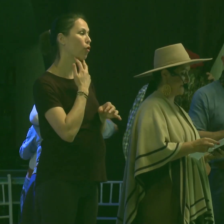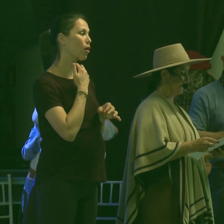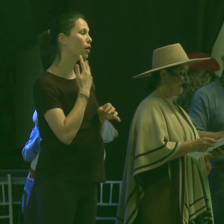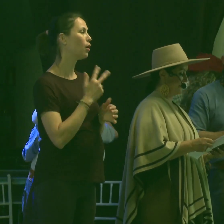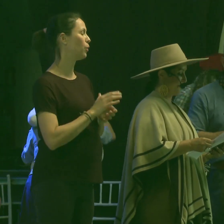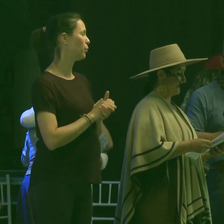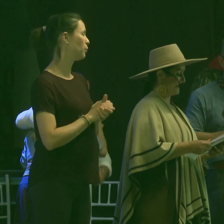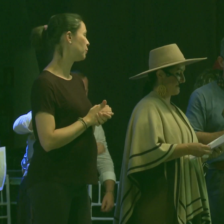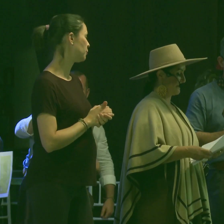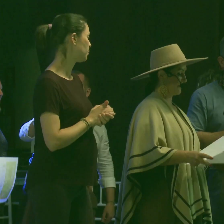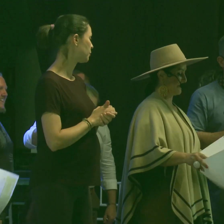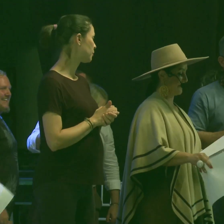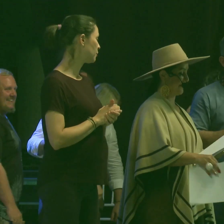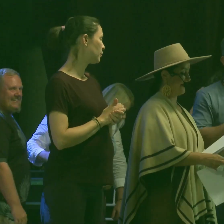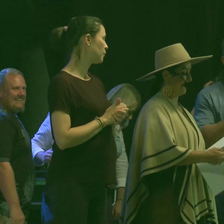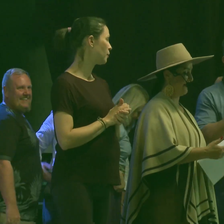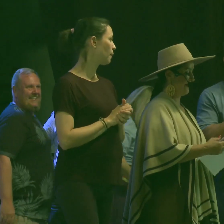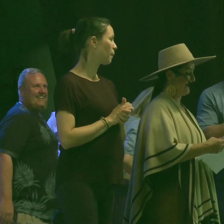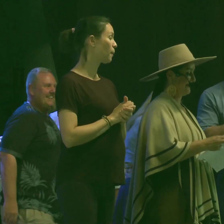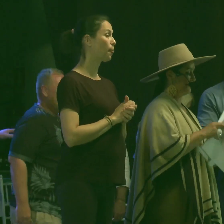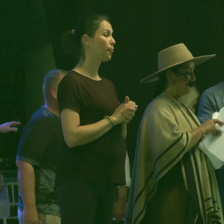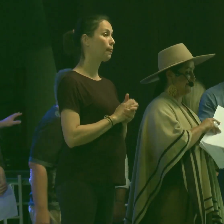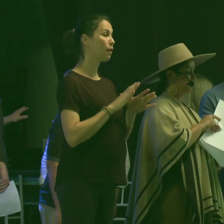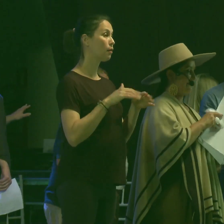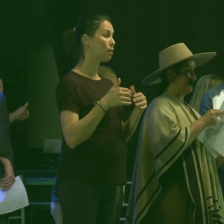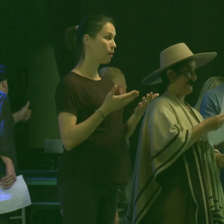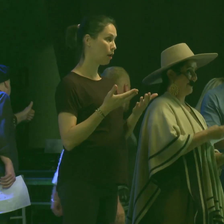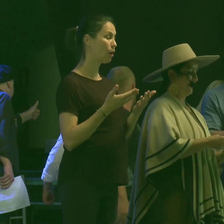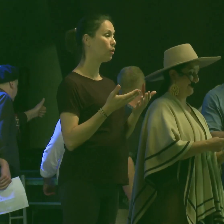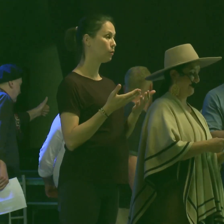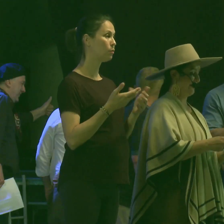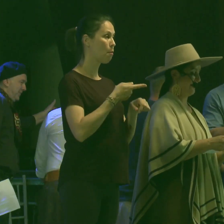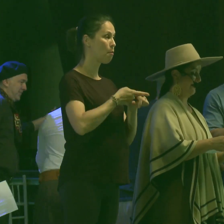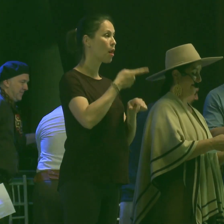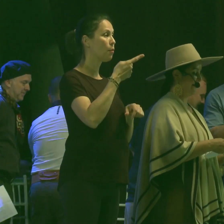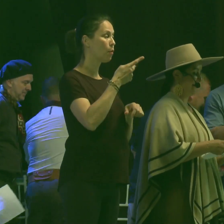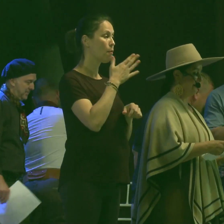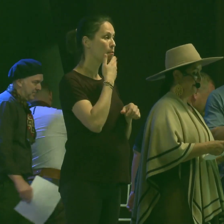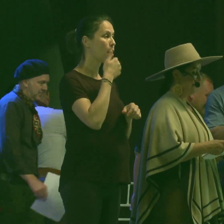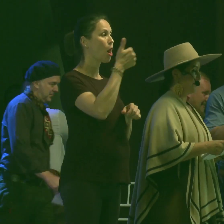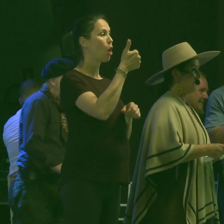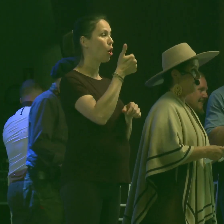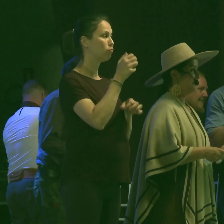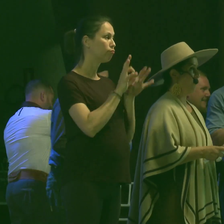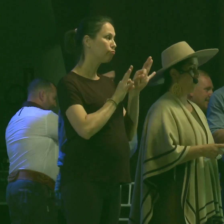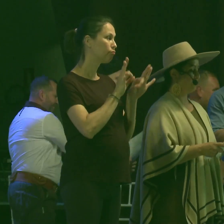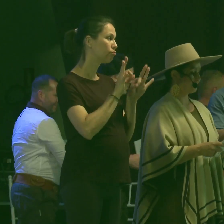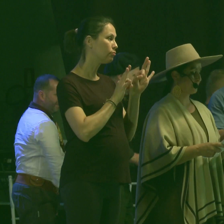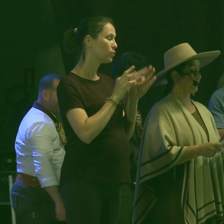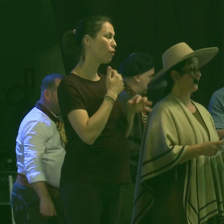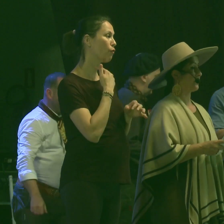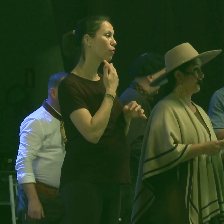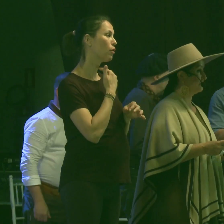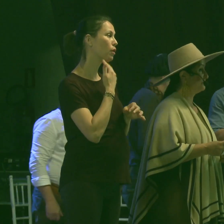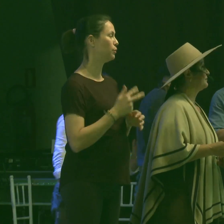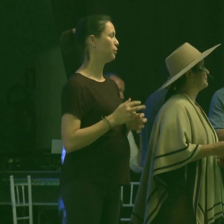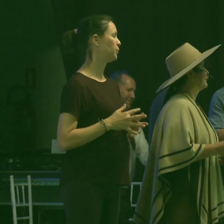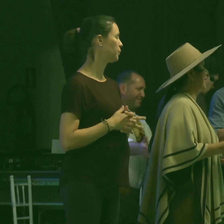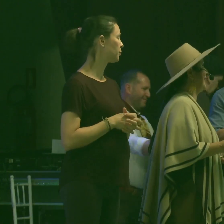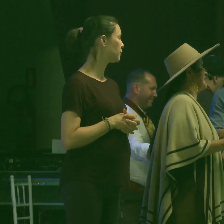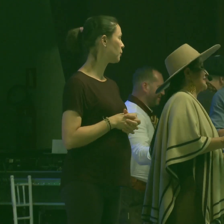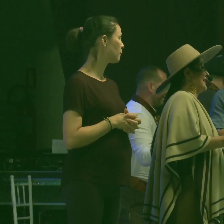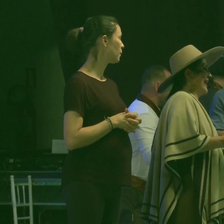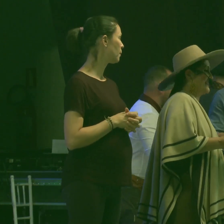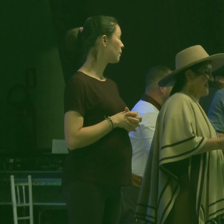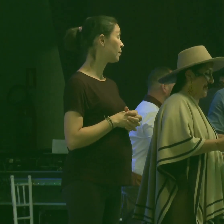11ª edição. Vamos então à premiação e divulgação do melhor arranjo vocal.